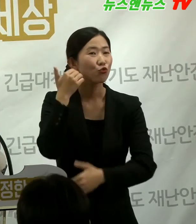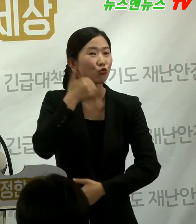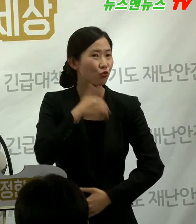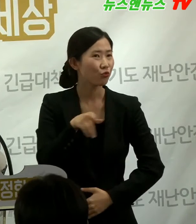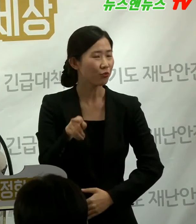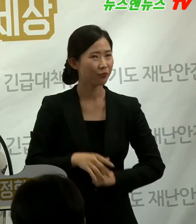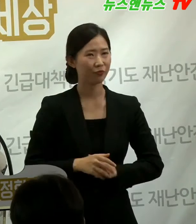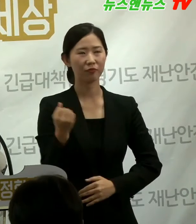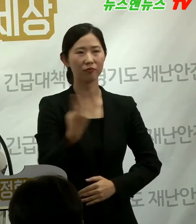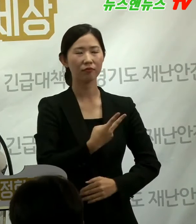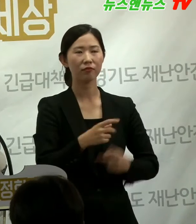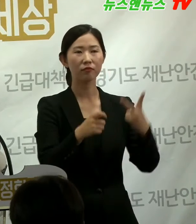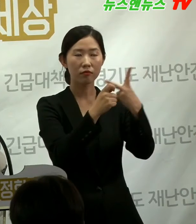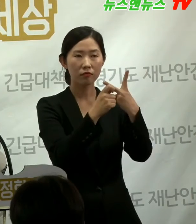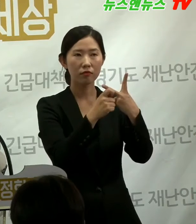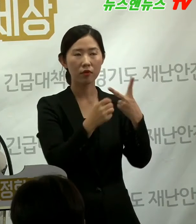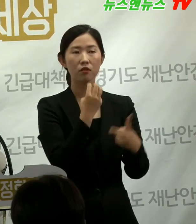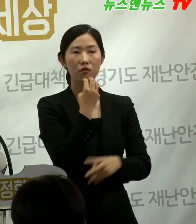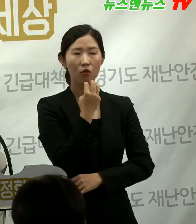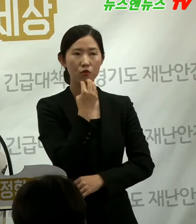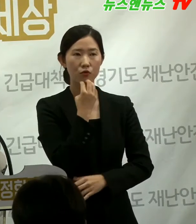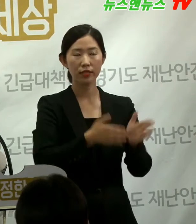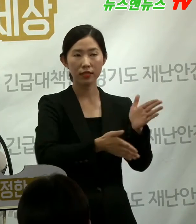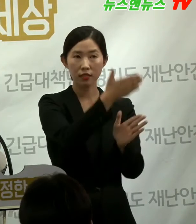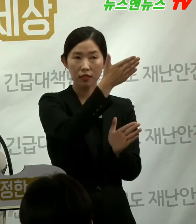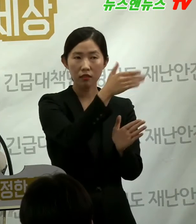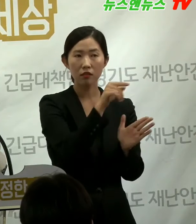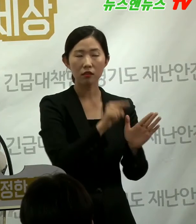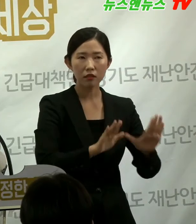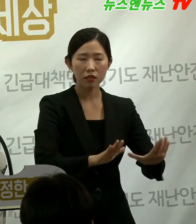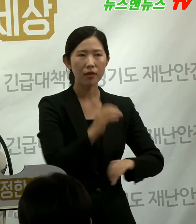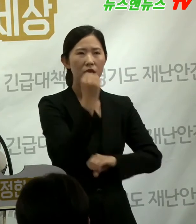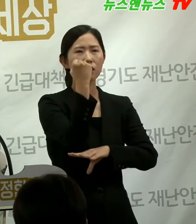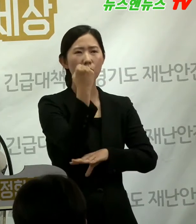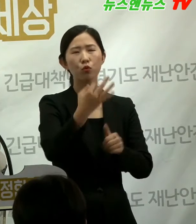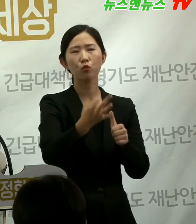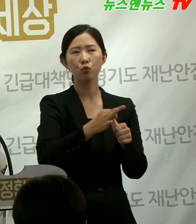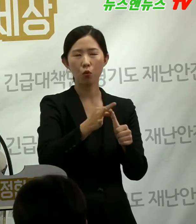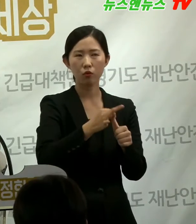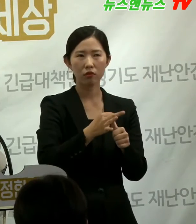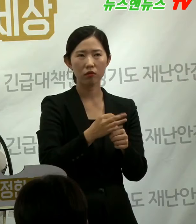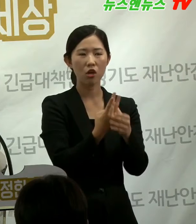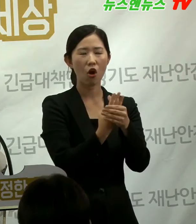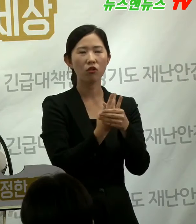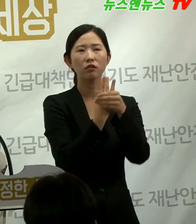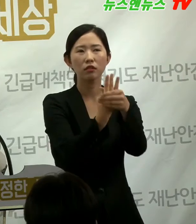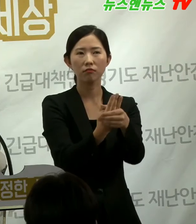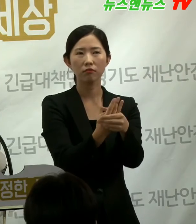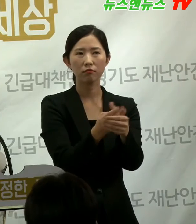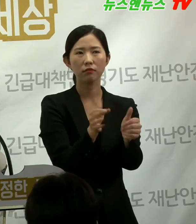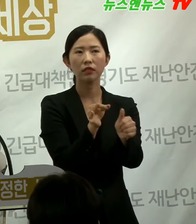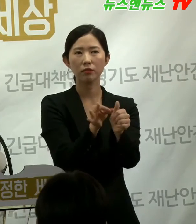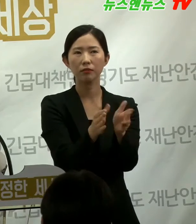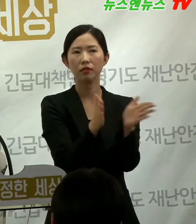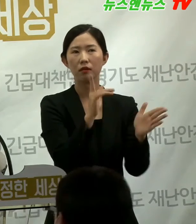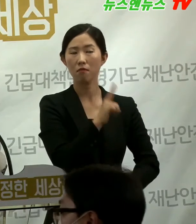조건을 달아서 기본소득형 현금 지급 정책을 하겠다고 밝혔습니다. 거기에 대해서 의견이